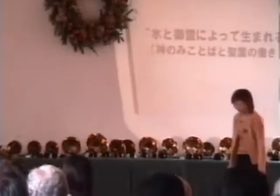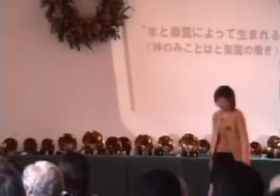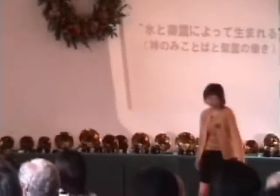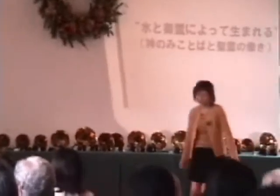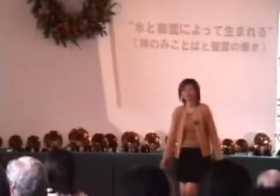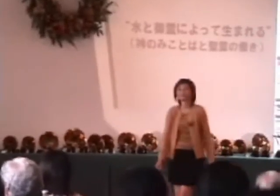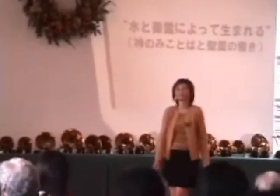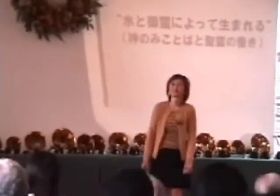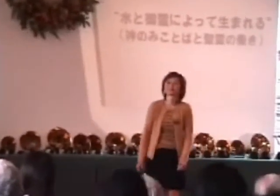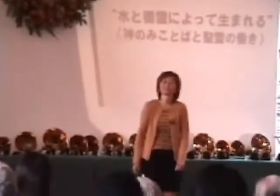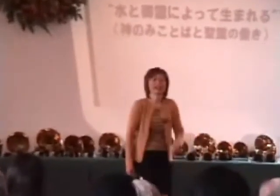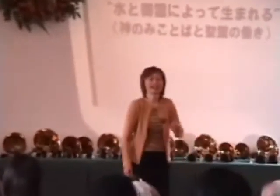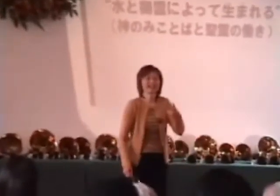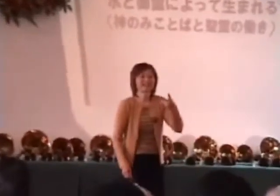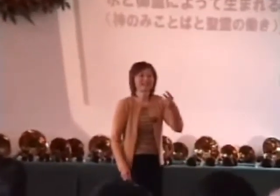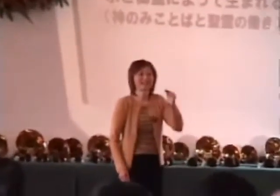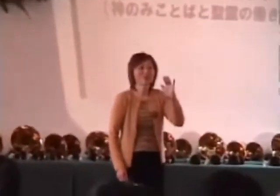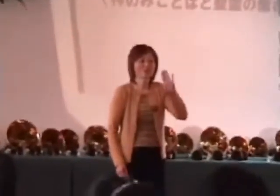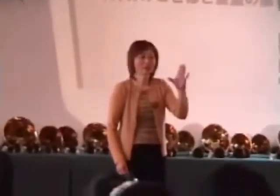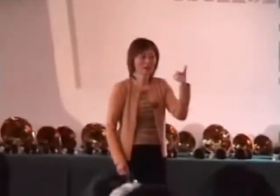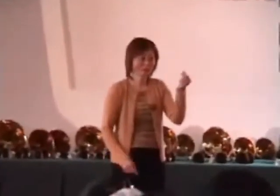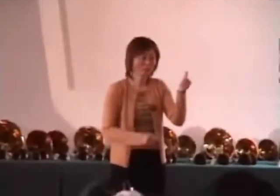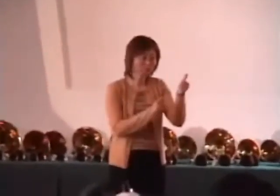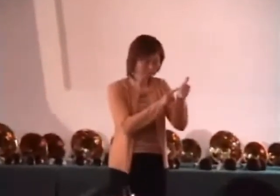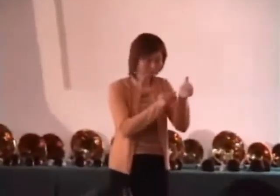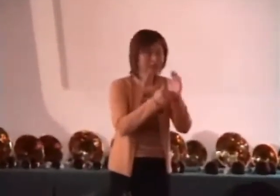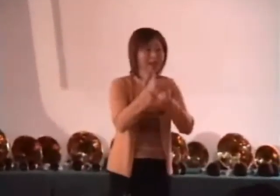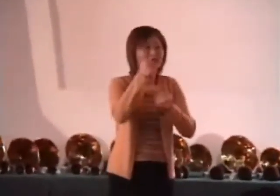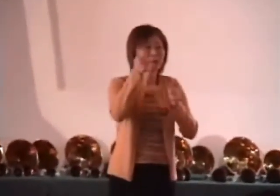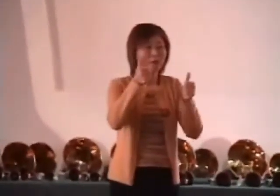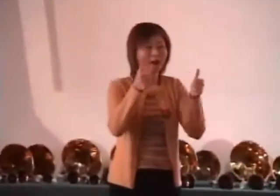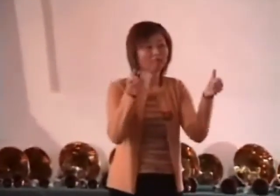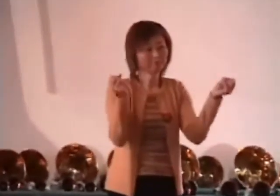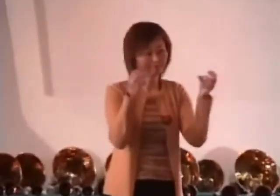。さて第2面です。